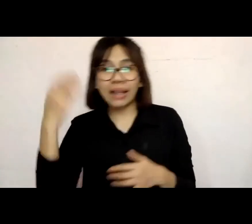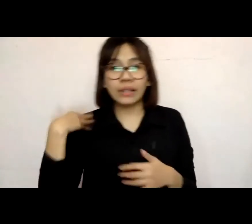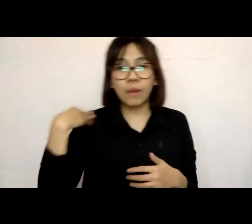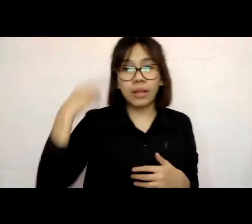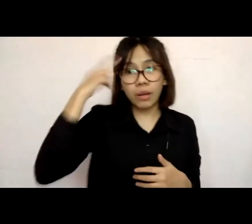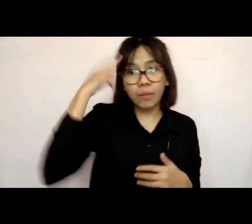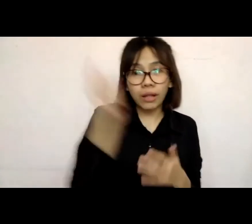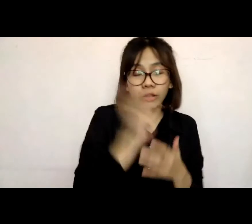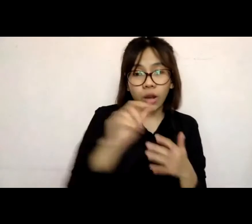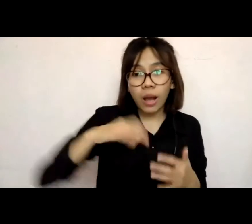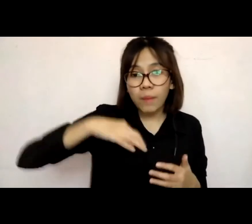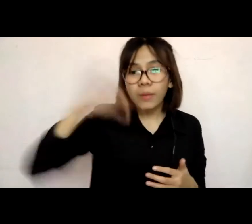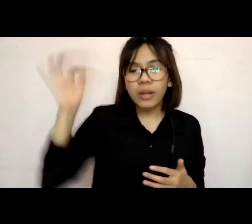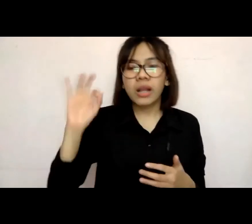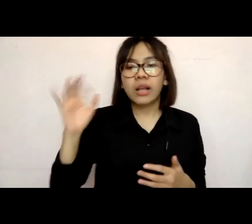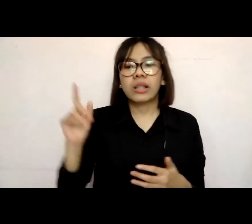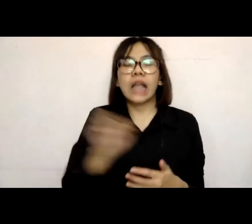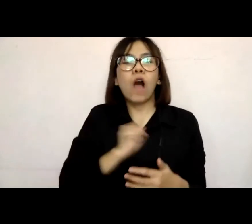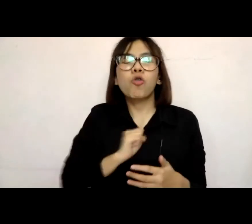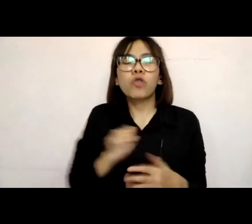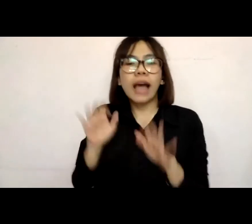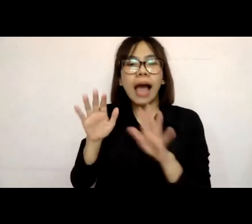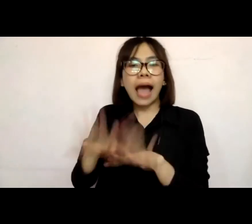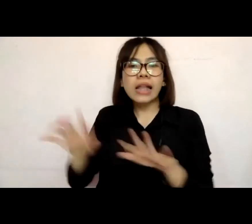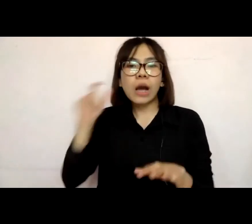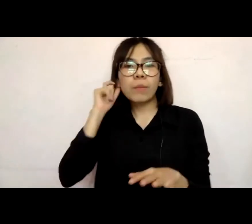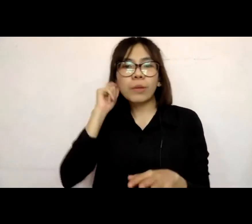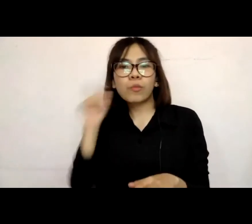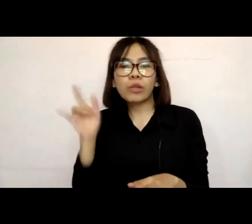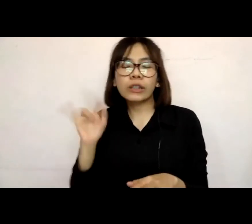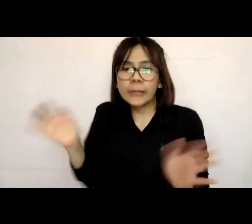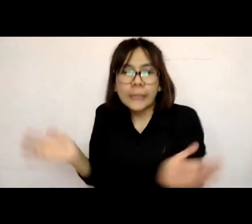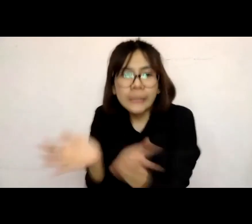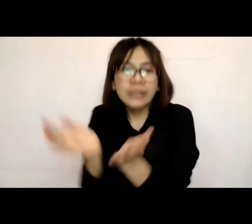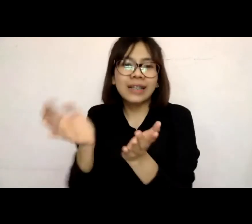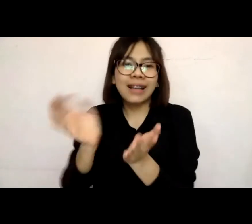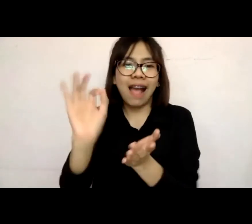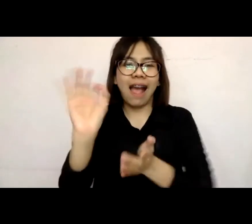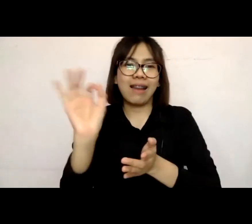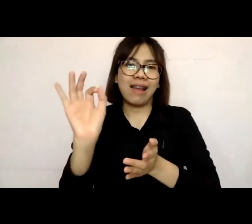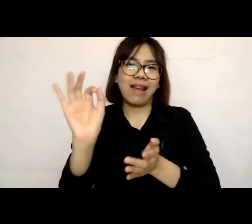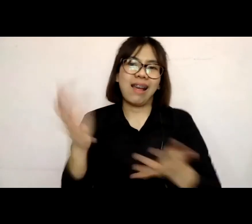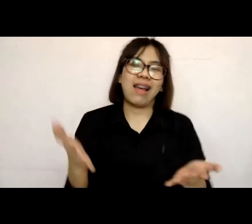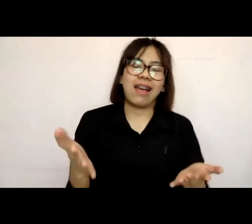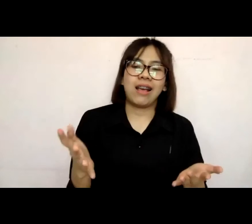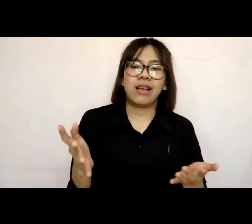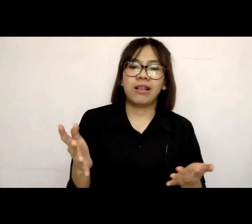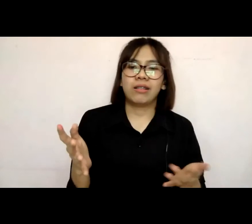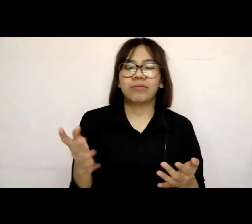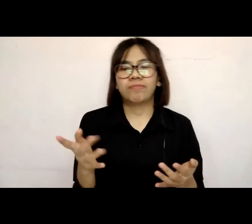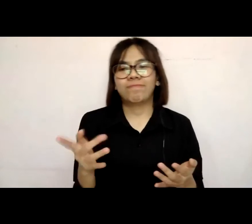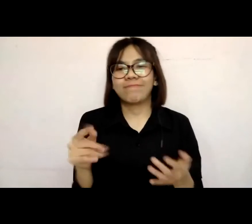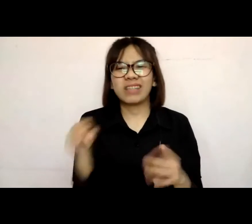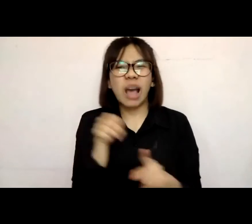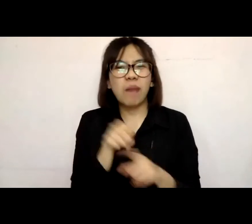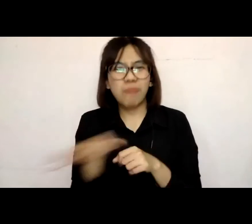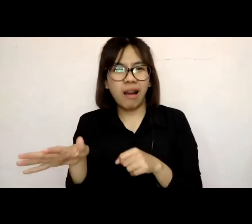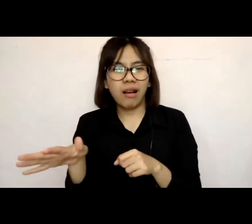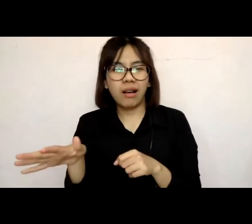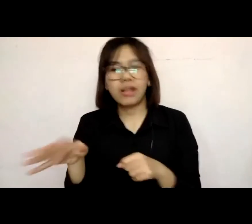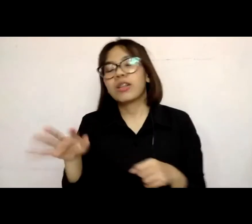Yang ketiga, adanya penataan ruang kelas yang responsif gender. Tata letak ruang kelas sangat penting untuk meningkatkan